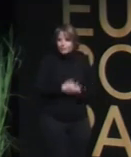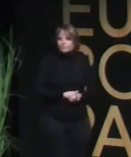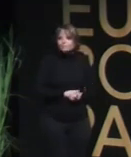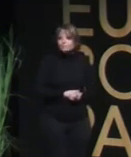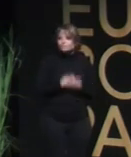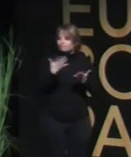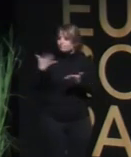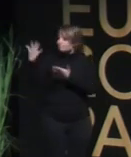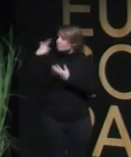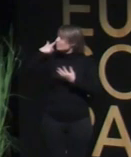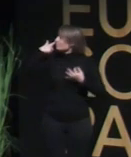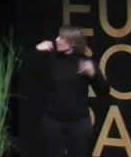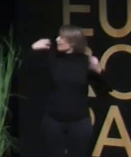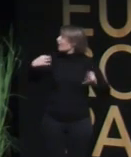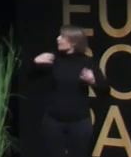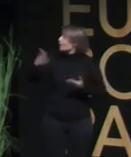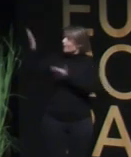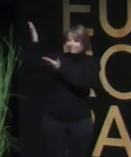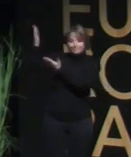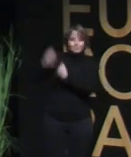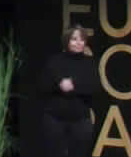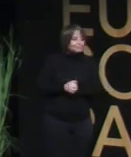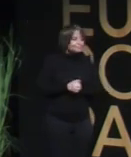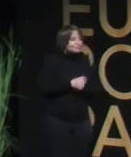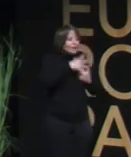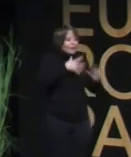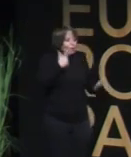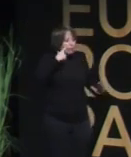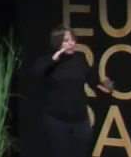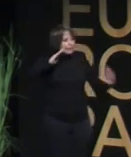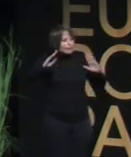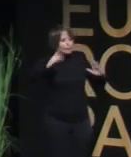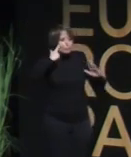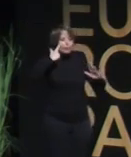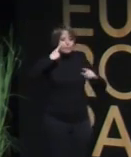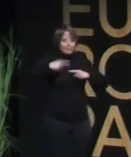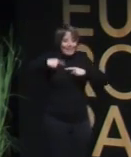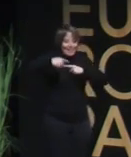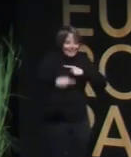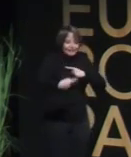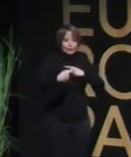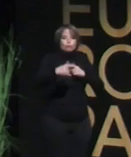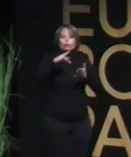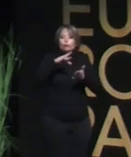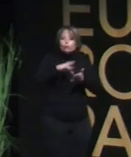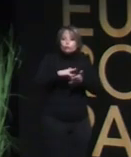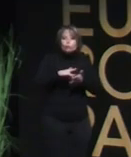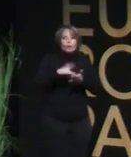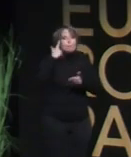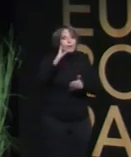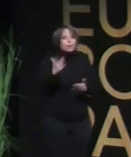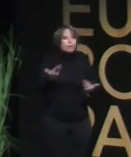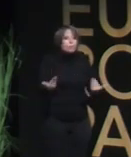La realidad para mí es esta. O sea, estamos en una generación que nos ha tocado seguir heredando la culpa,